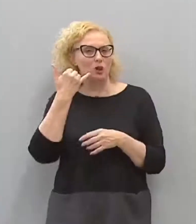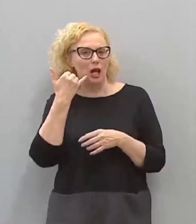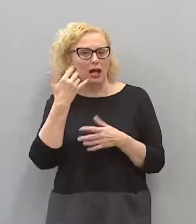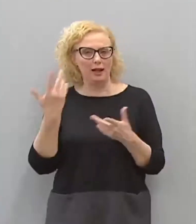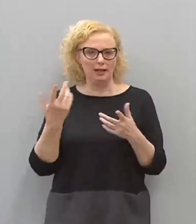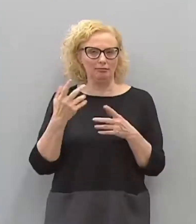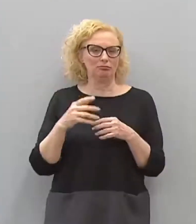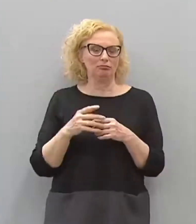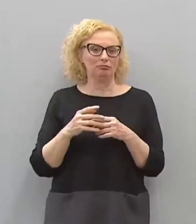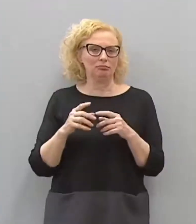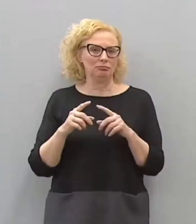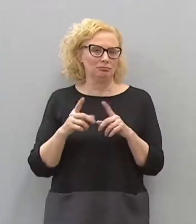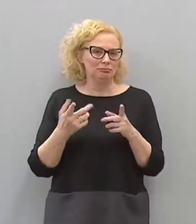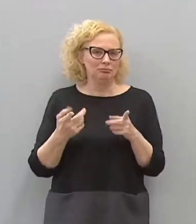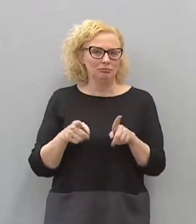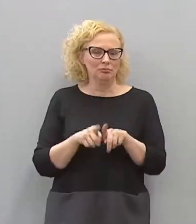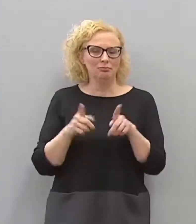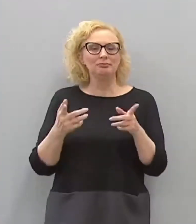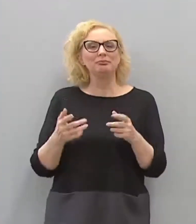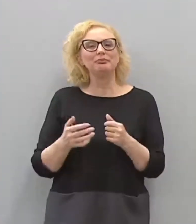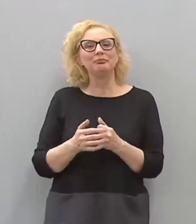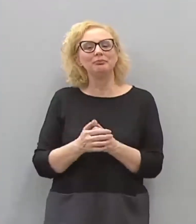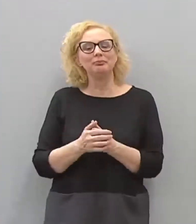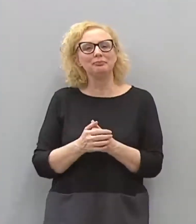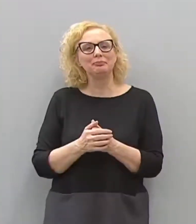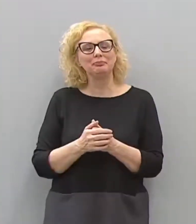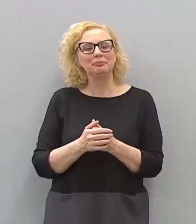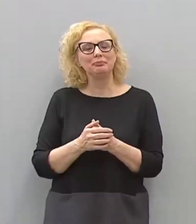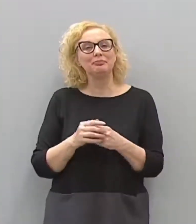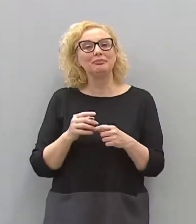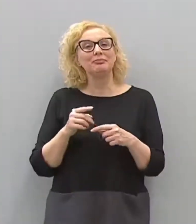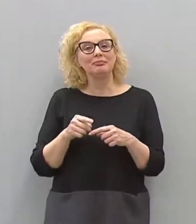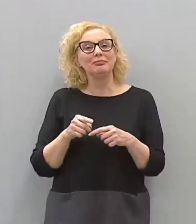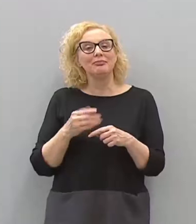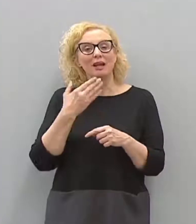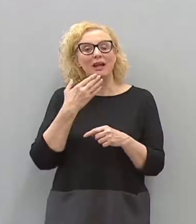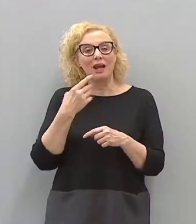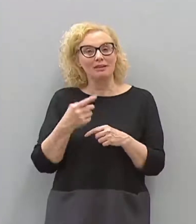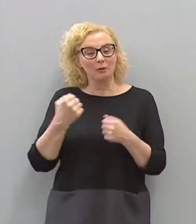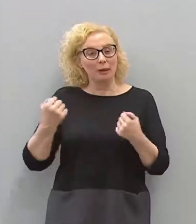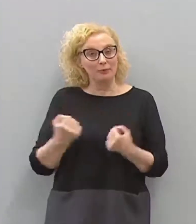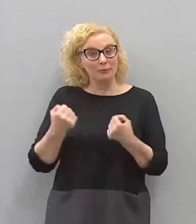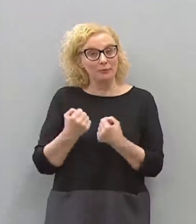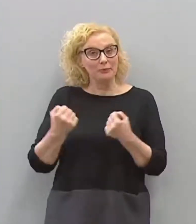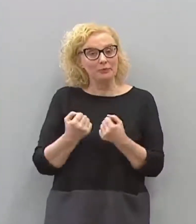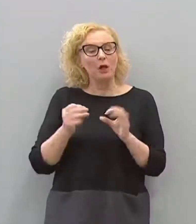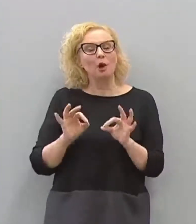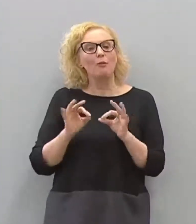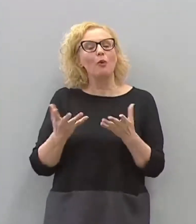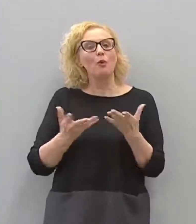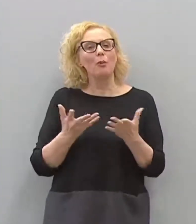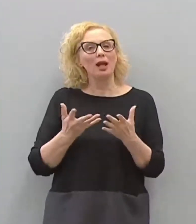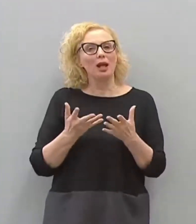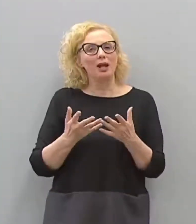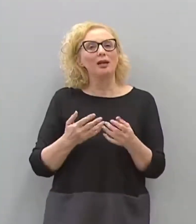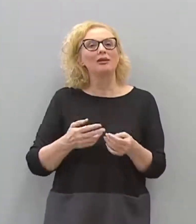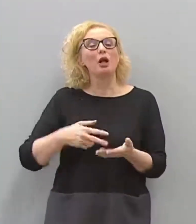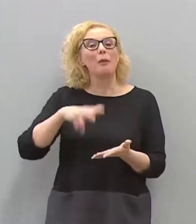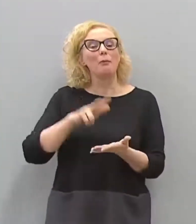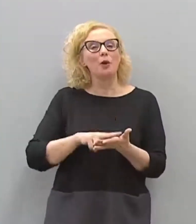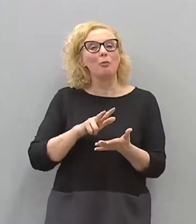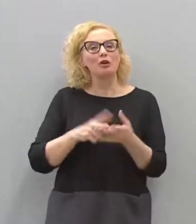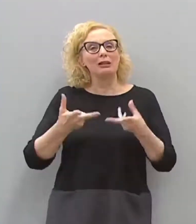canoniche reti di telefonia cellulare in questo senso per dare l'accelerazione tipi stata fatta una stata proposta una riorganizzazione interna